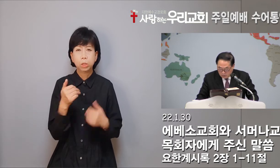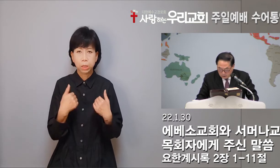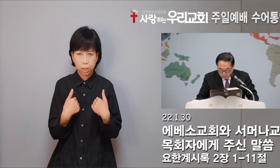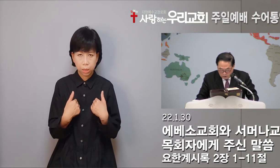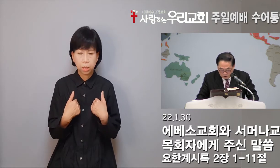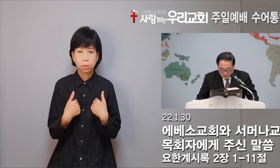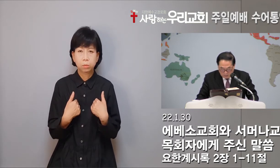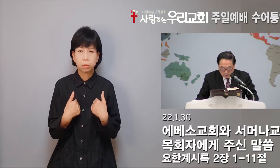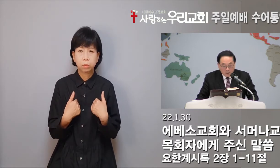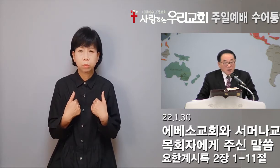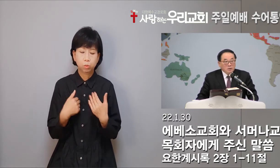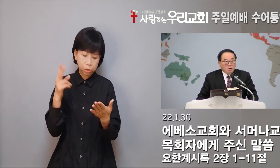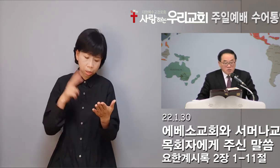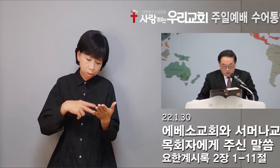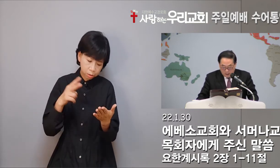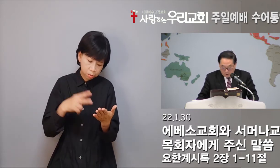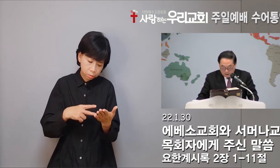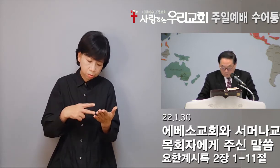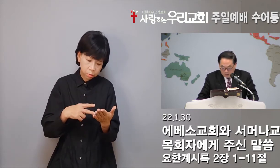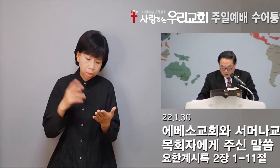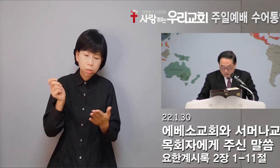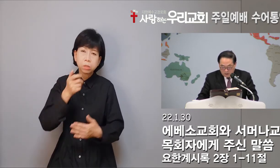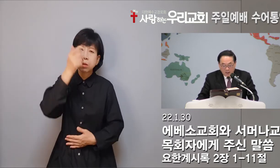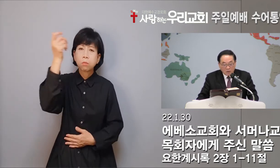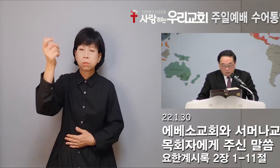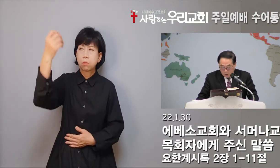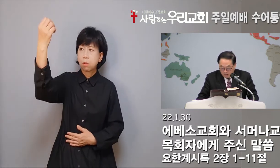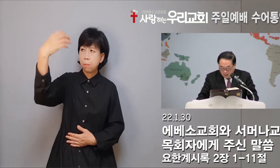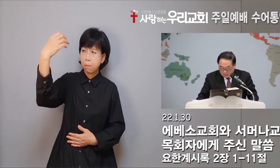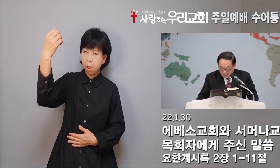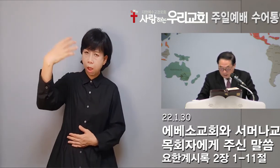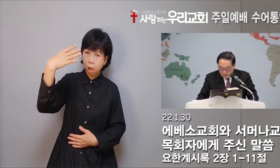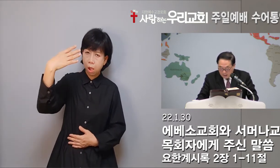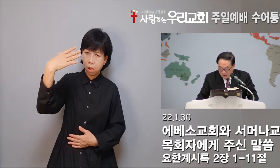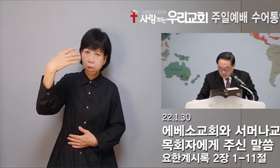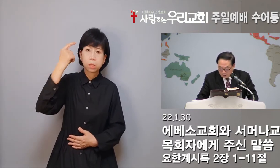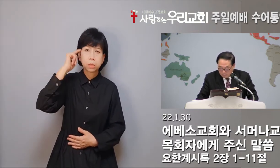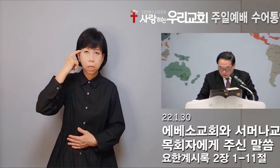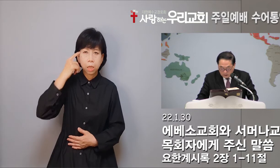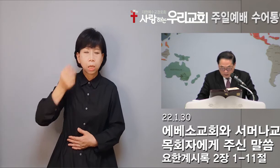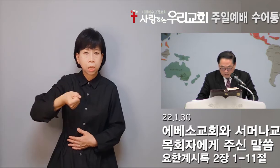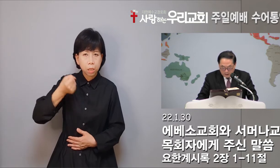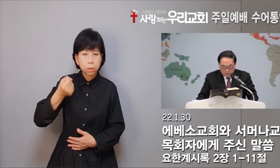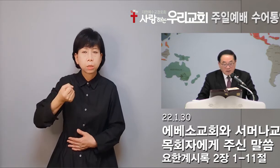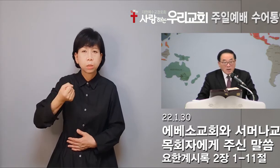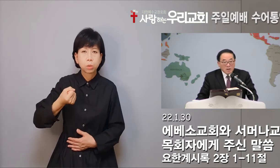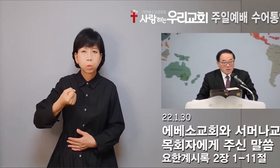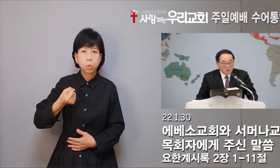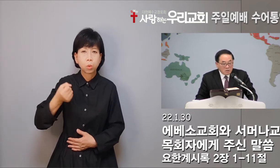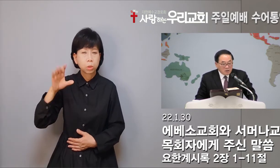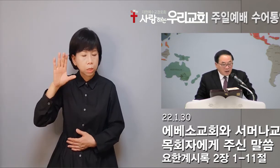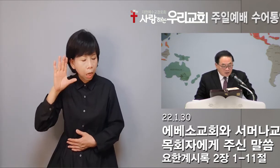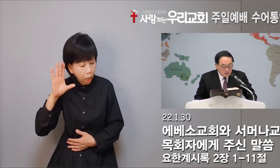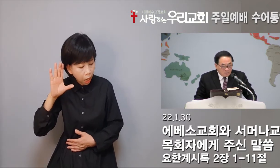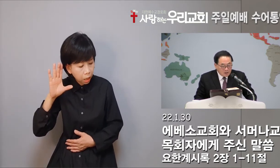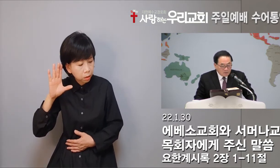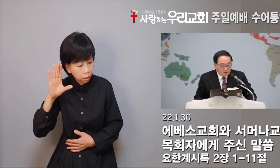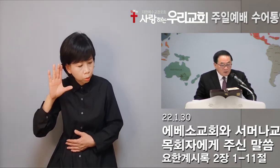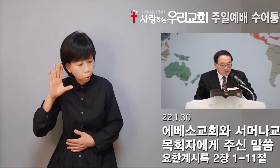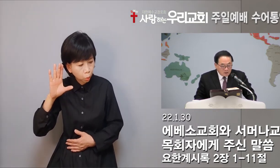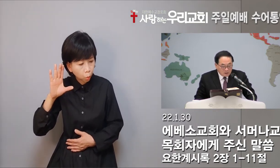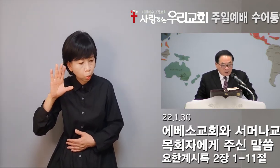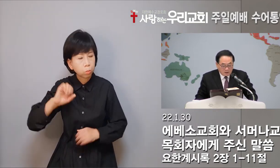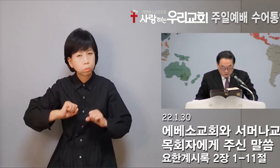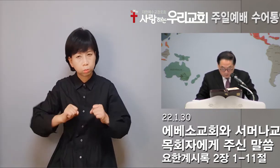말씀에 귀를 기울이는 사람은 성령이 하시는 말씀을 이해하고 마땅히 해야 할 일이 무엇인가 알려면 성령이 하시는